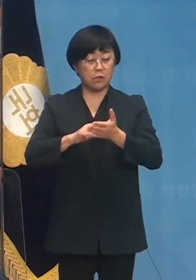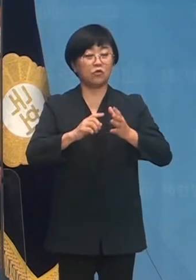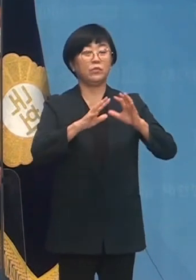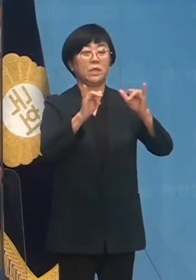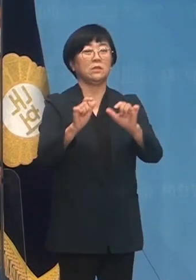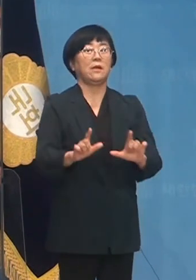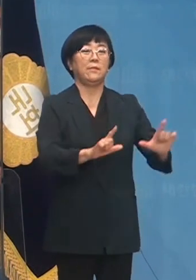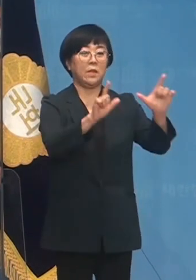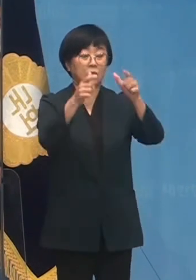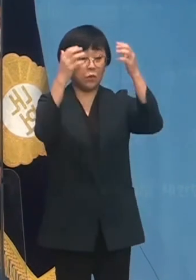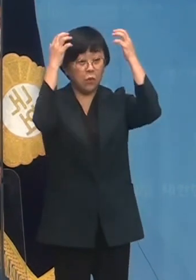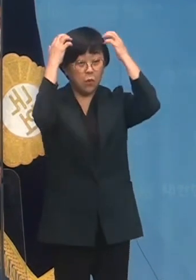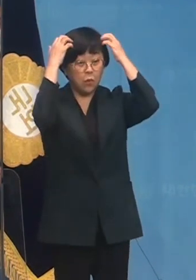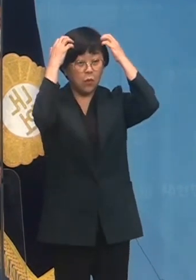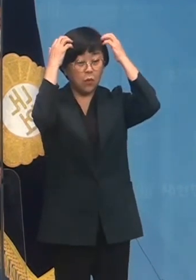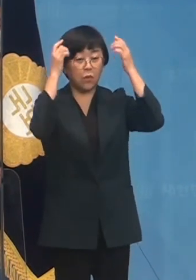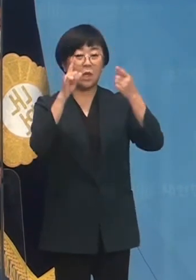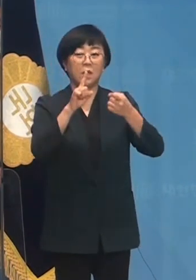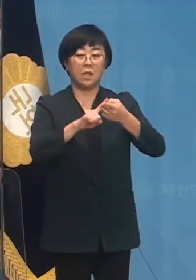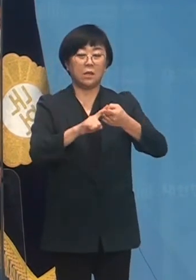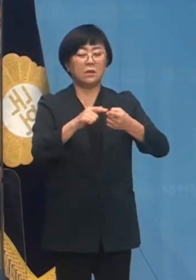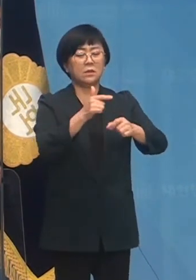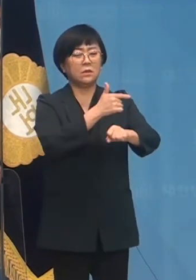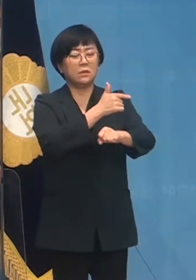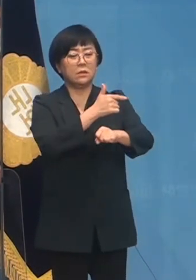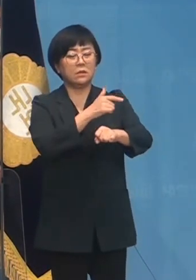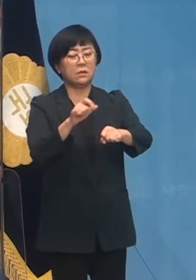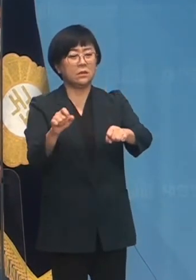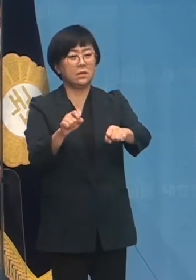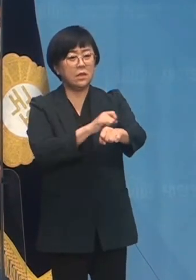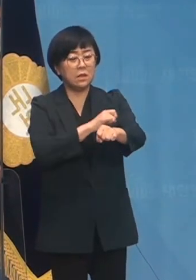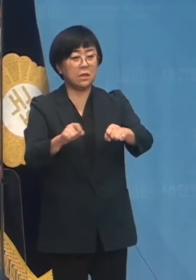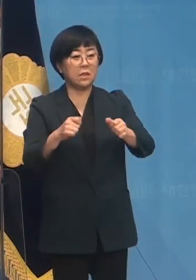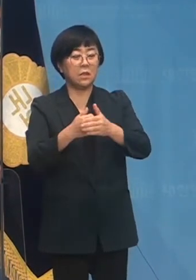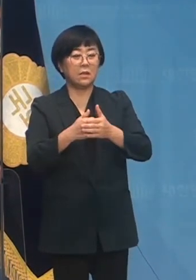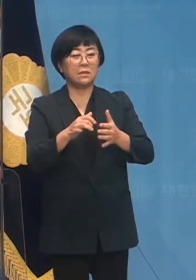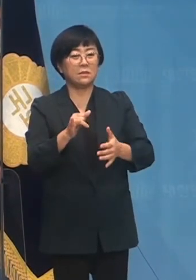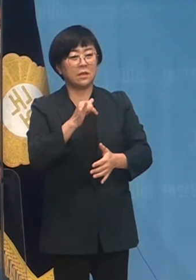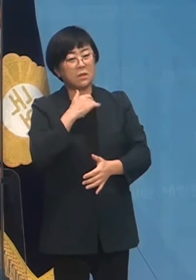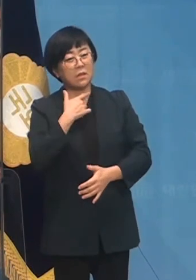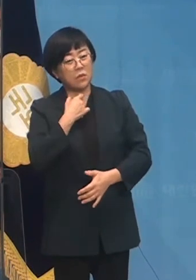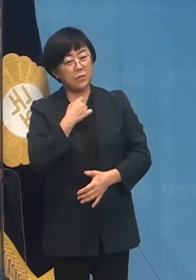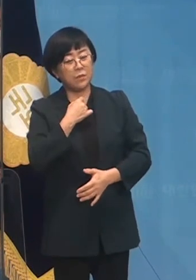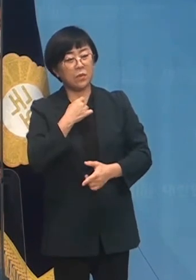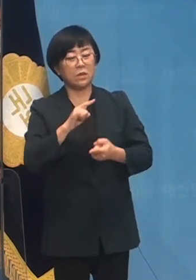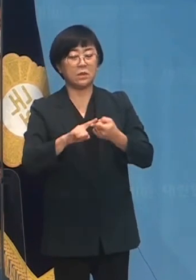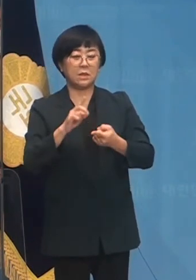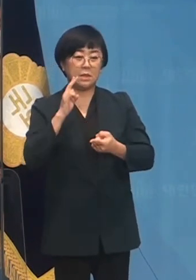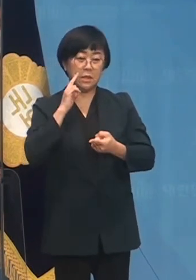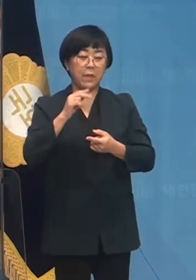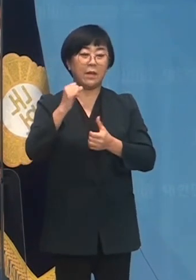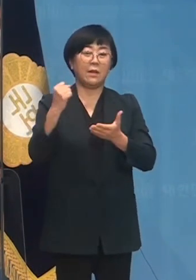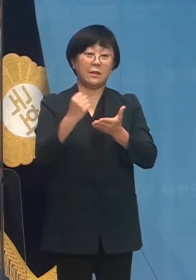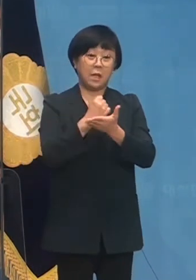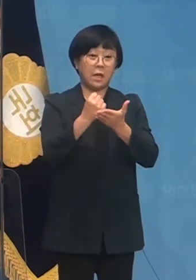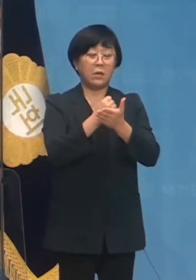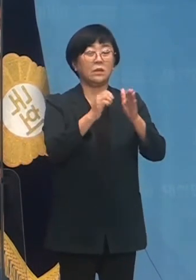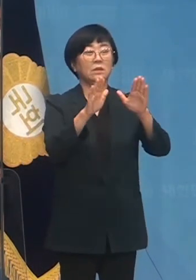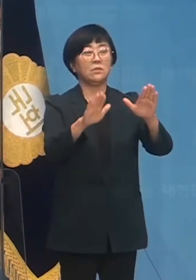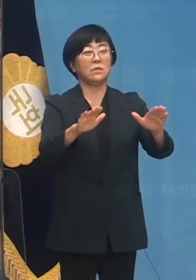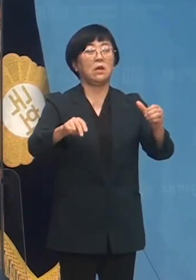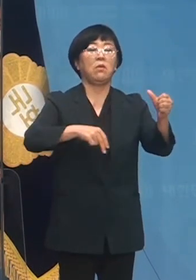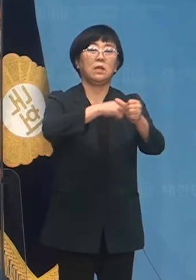국민들의 이 삶의 고통 특히 극단적 선택까지 고민하고 실제로 실행하는 이 안타까운 현실에